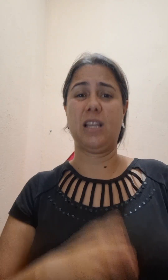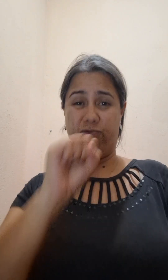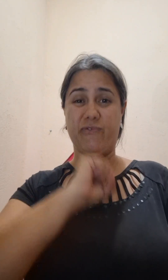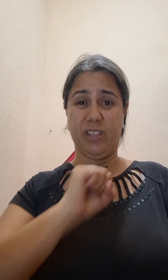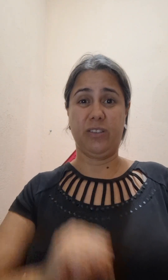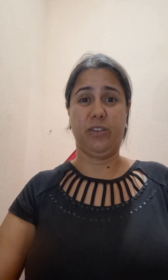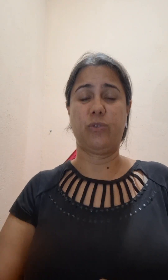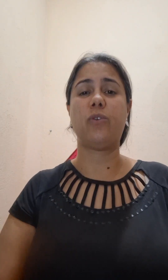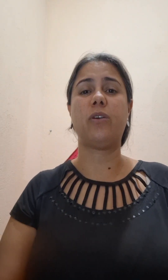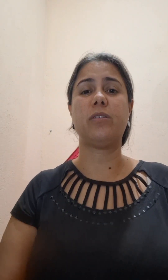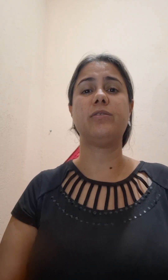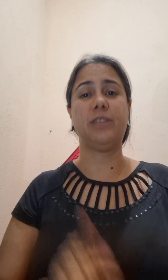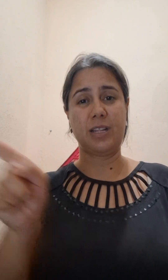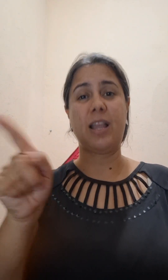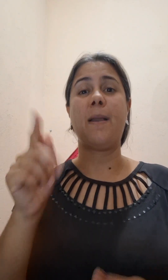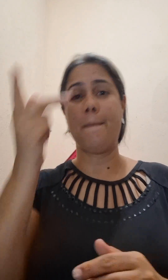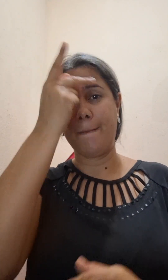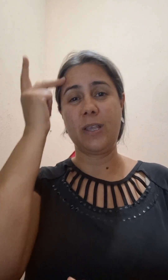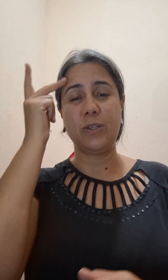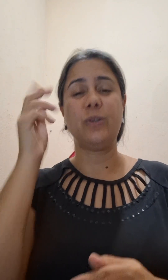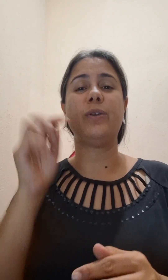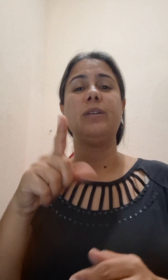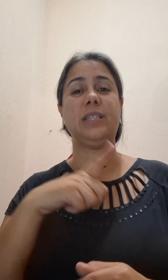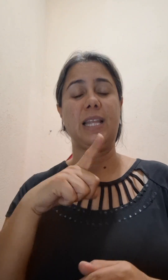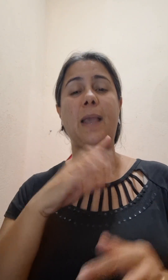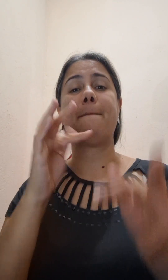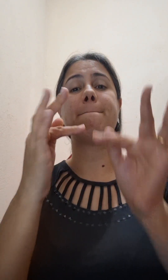ausência, quando não tinha o ministério sacerdotal.